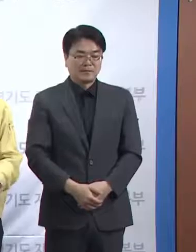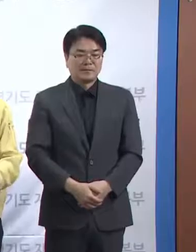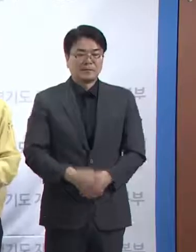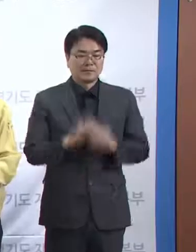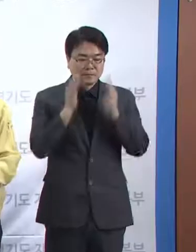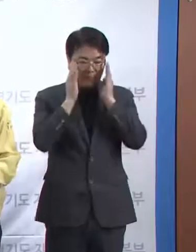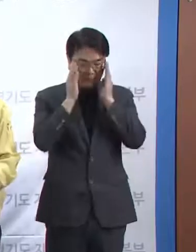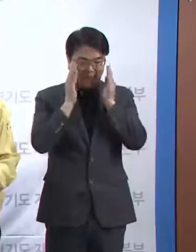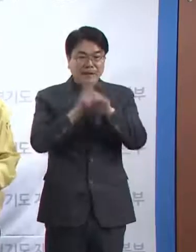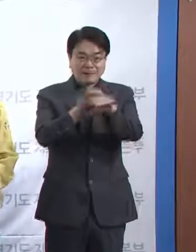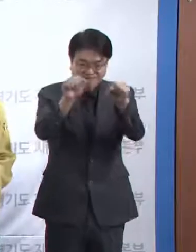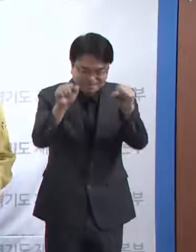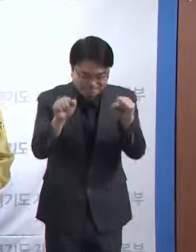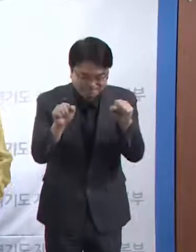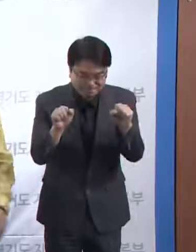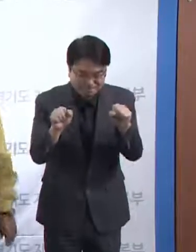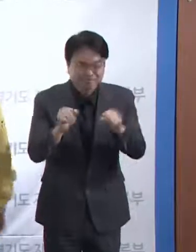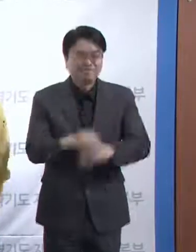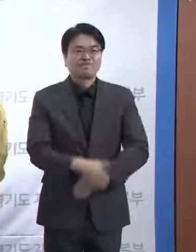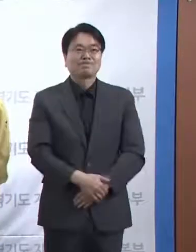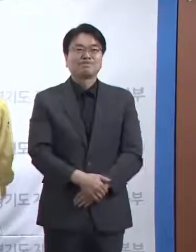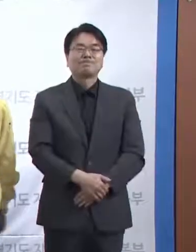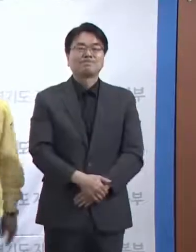네, 안녕하십니까.